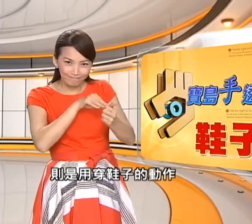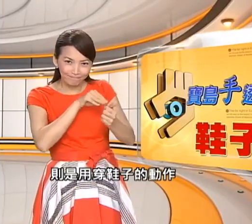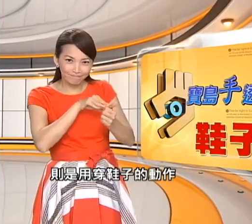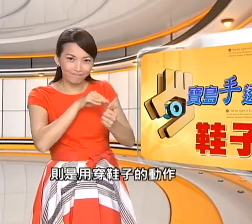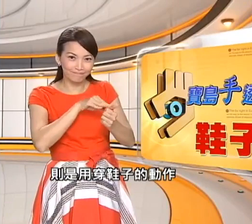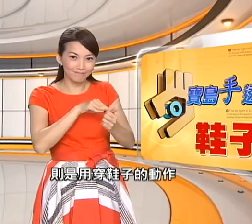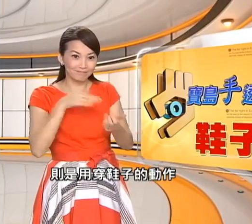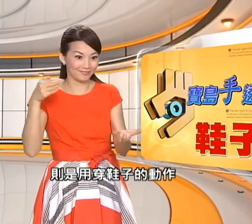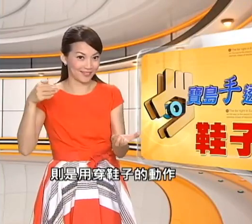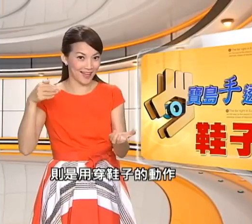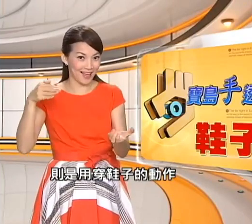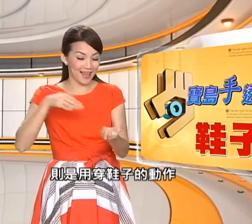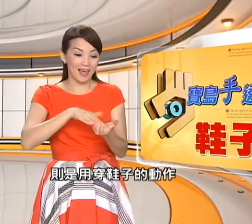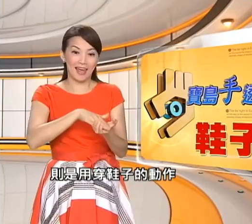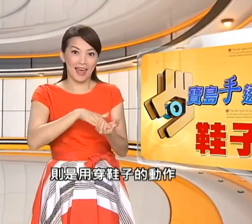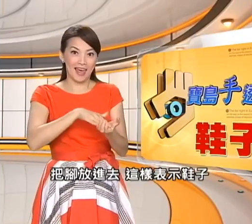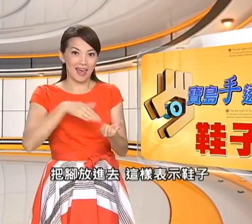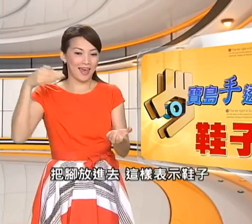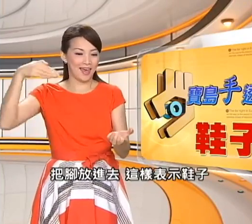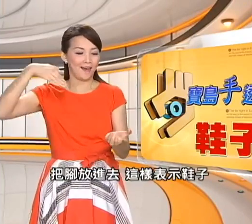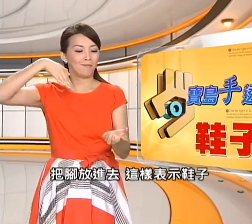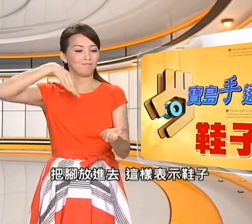动作，把脚放进去，